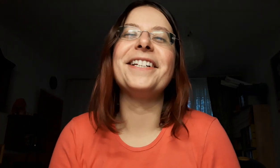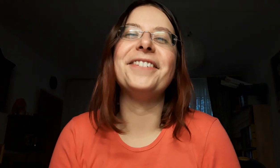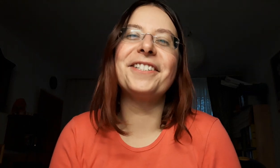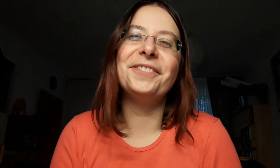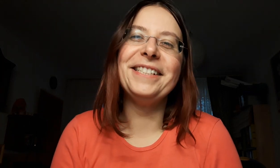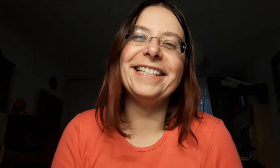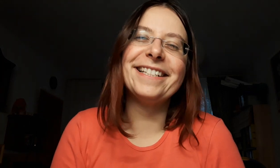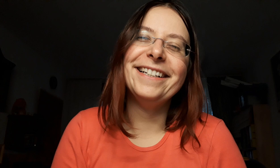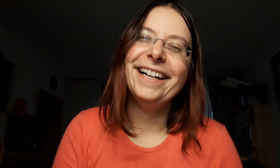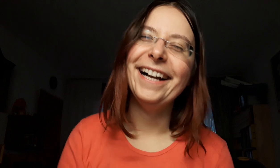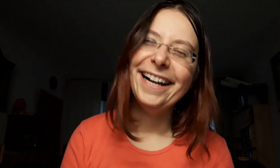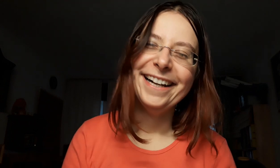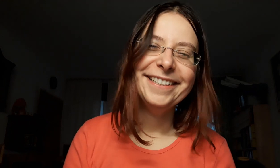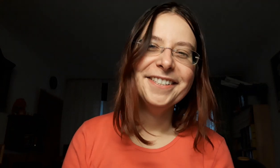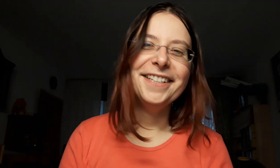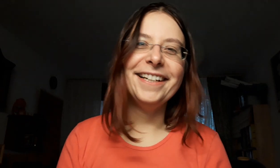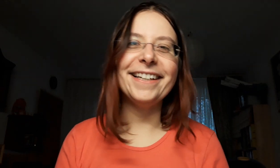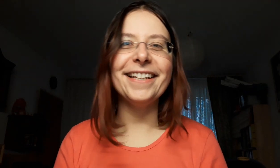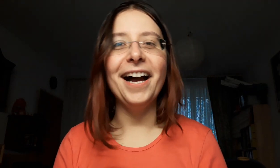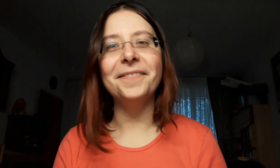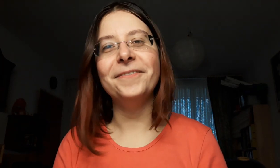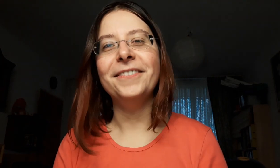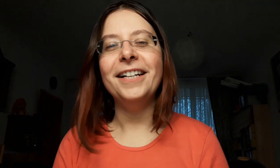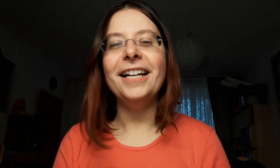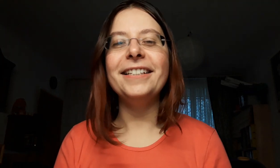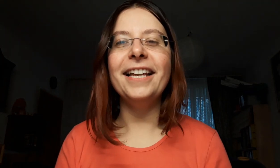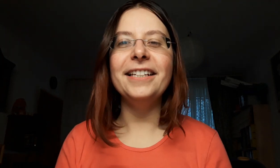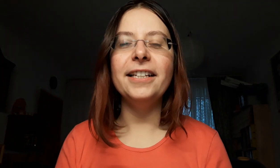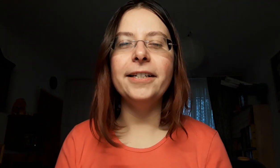was gut ist. Ja, denn